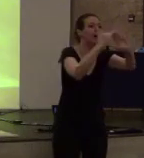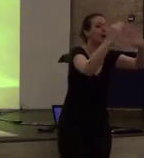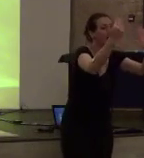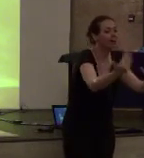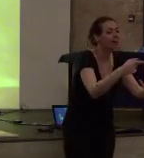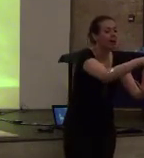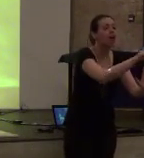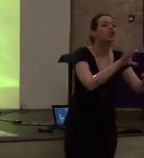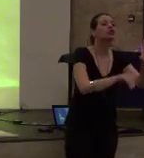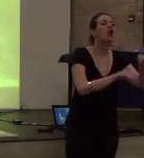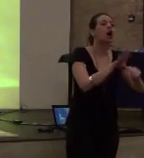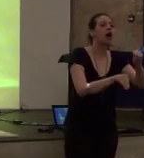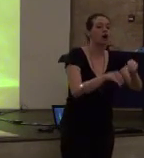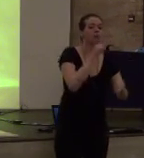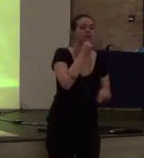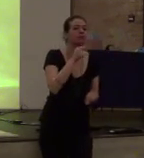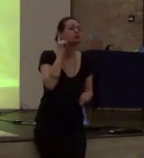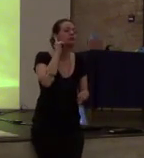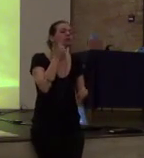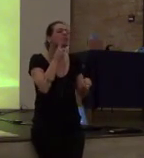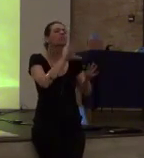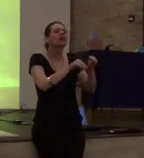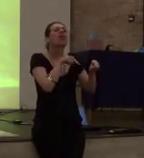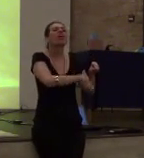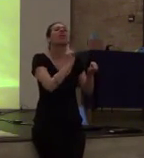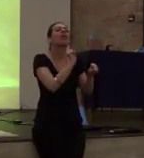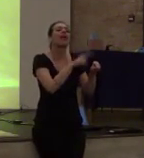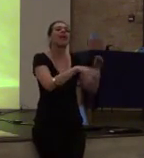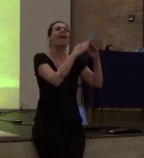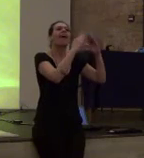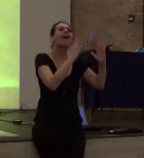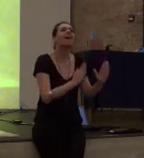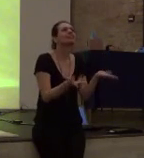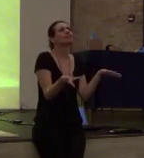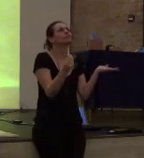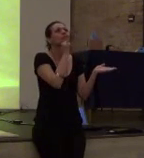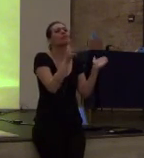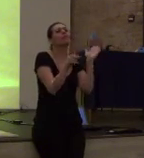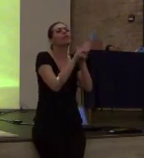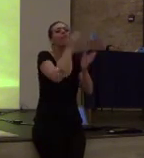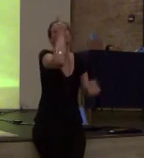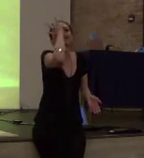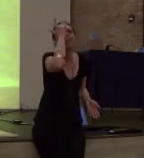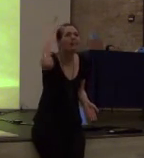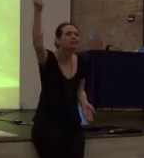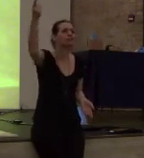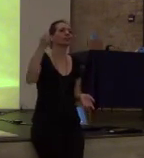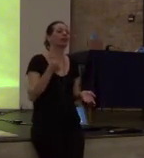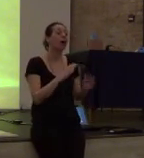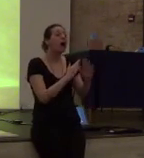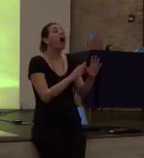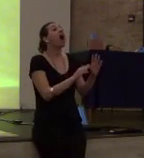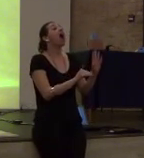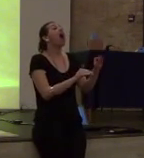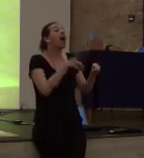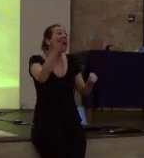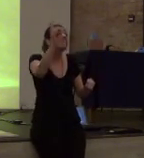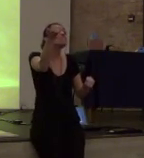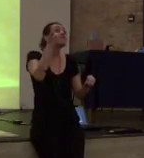cego, né? A gente, claro, precisa de assistência de um guia intérprete, mas é fácil, né? Então, por exemplo, se a gente